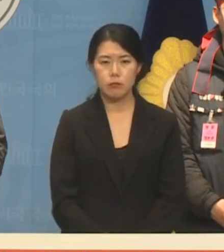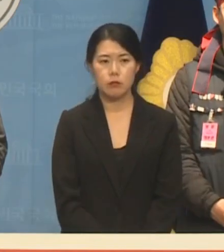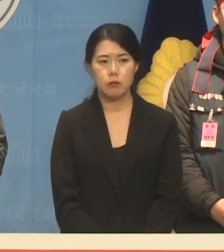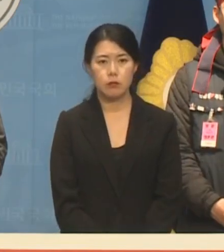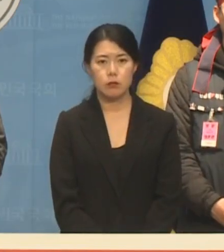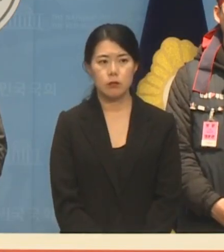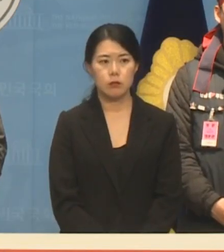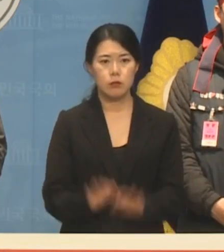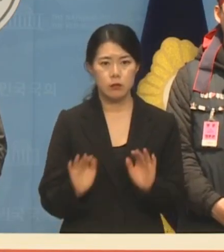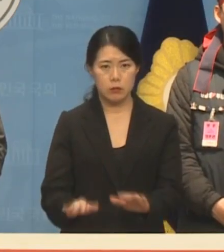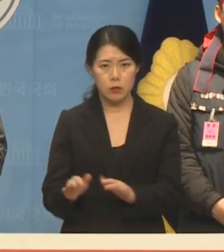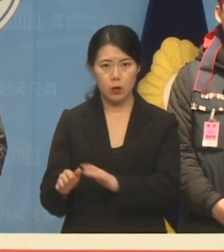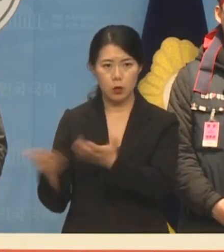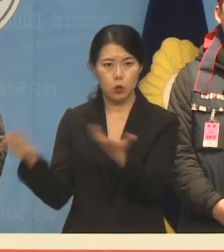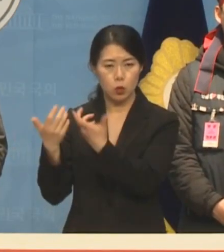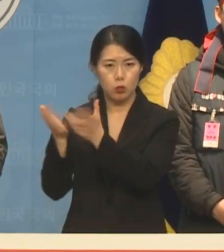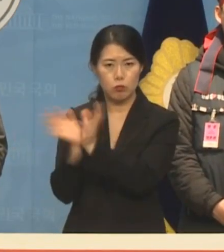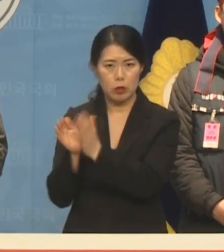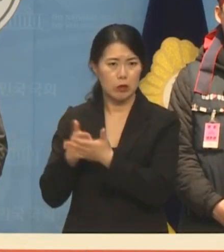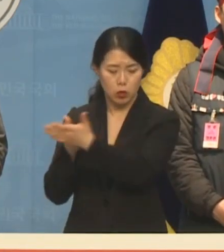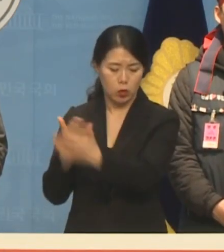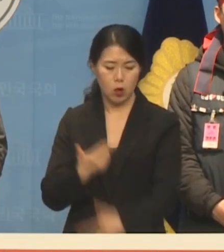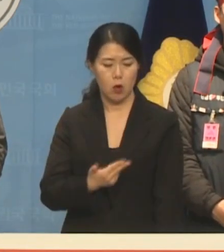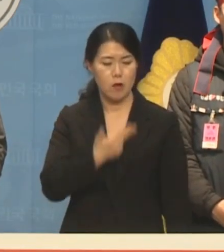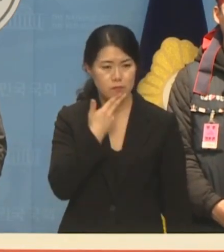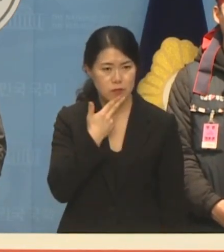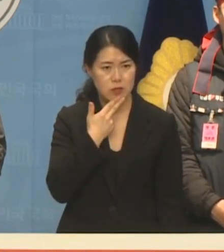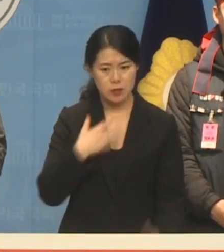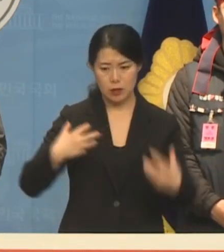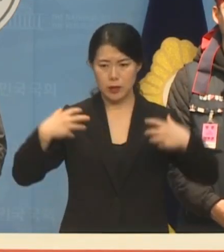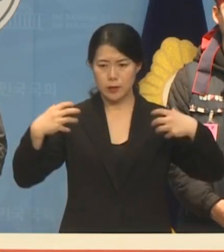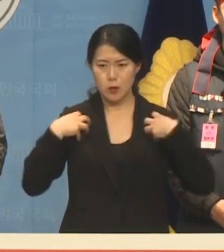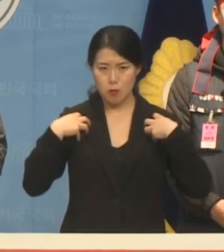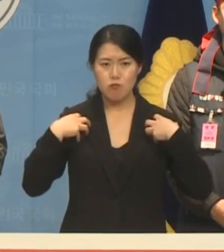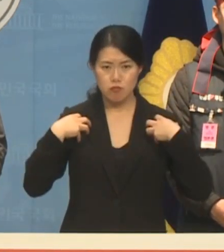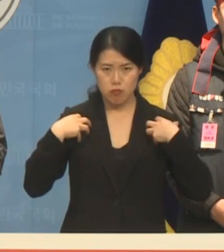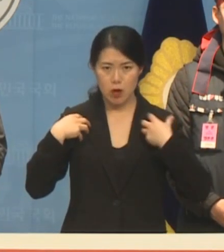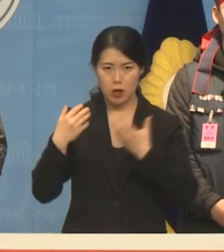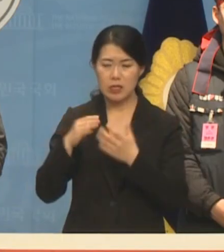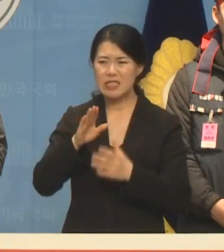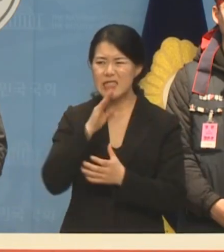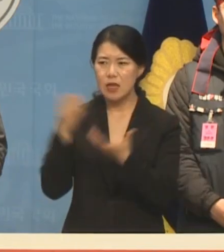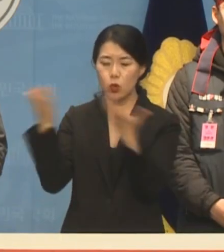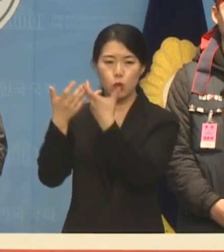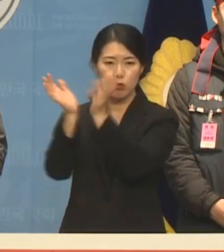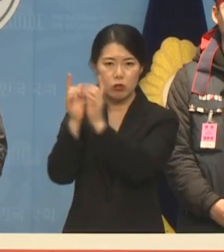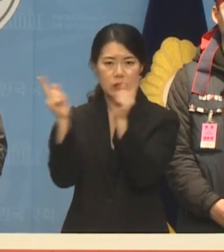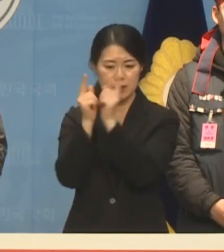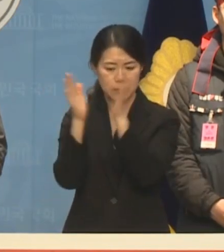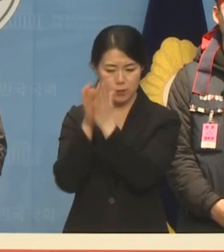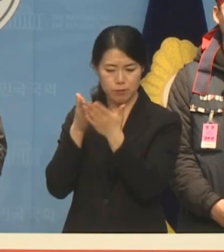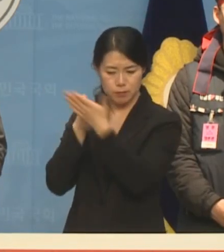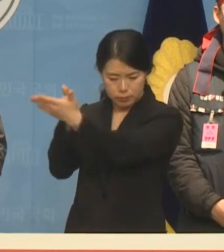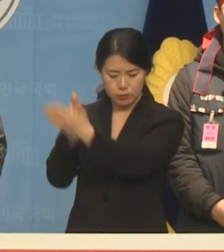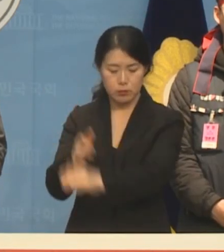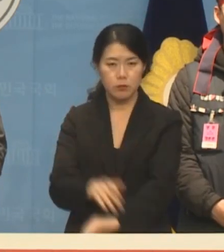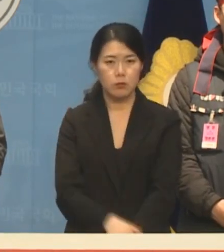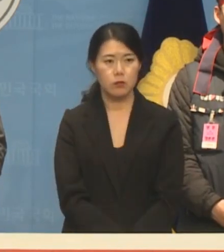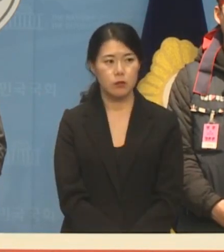이상 고용지청에게 요구하지 않고 정부 부처인 고용노동부에게 직접 요구할